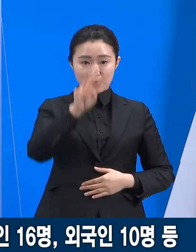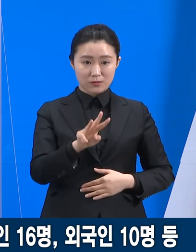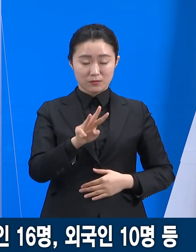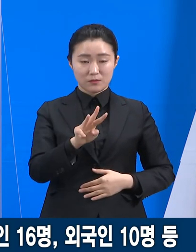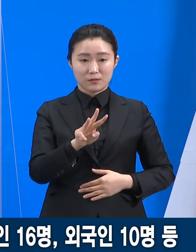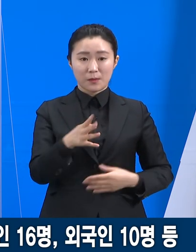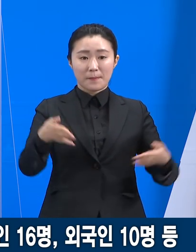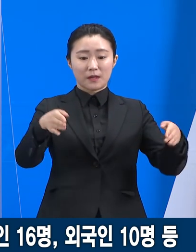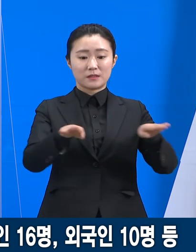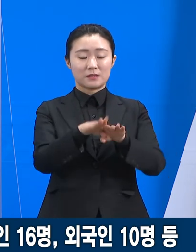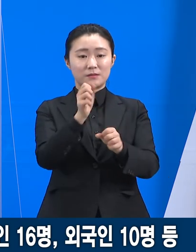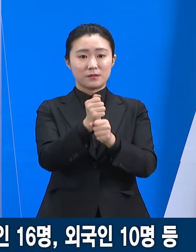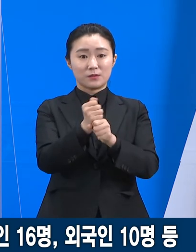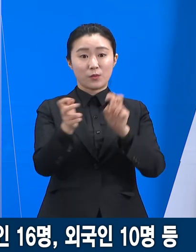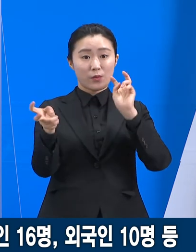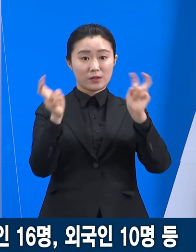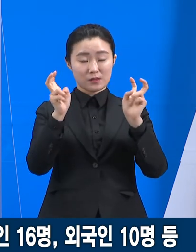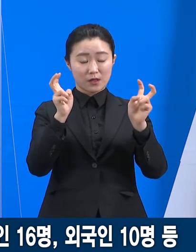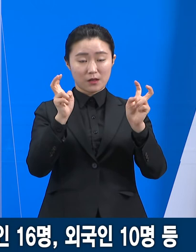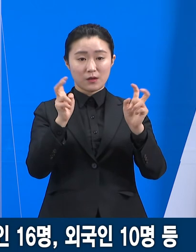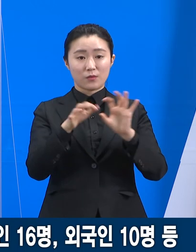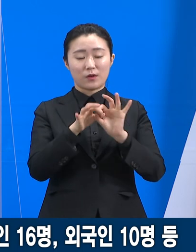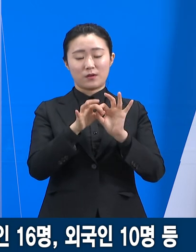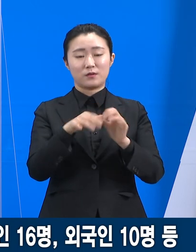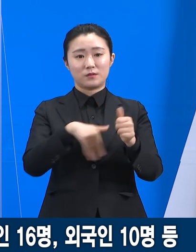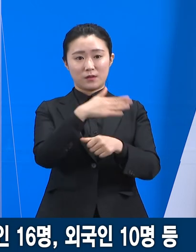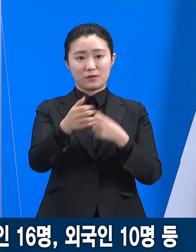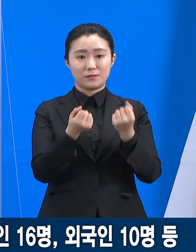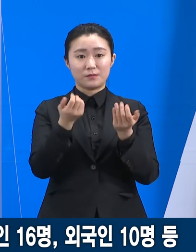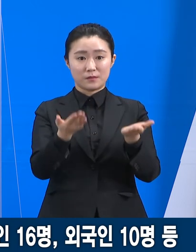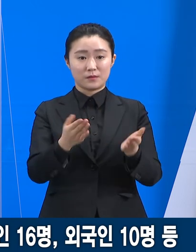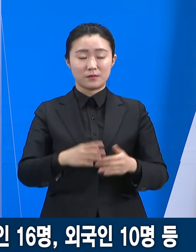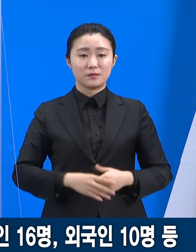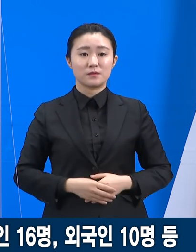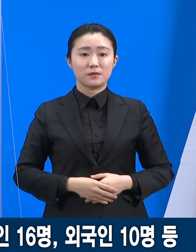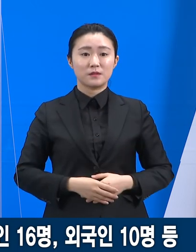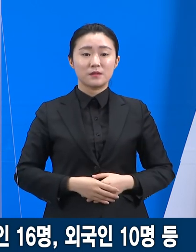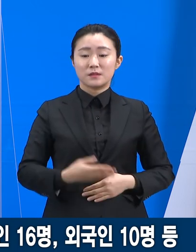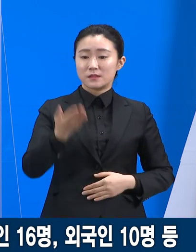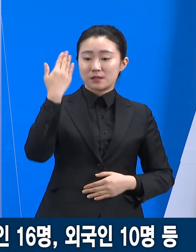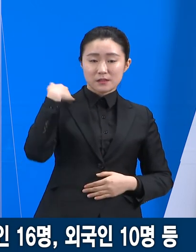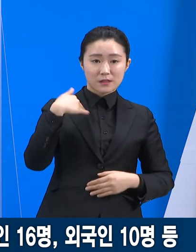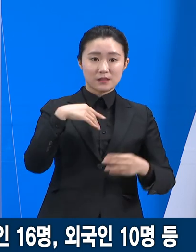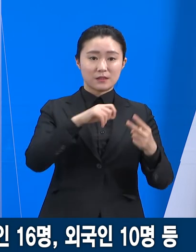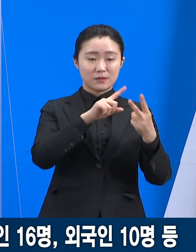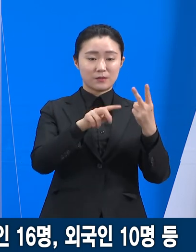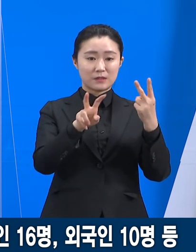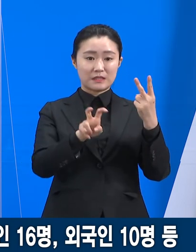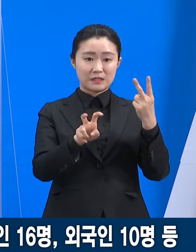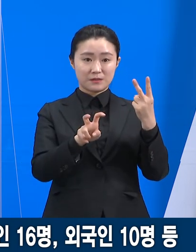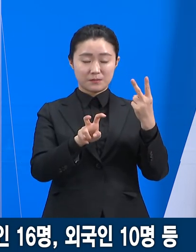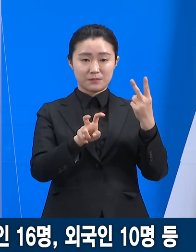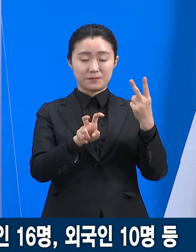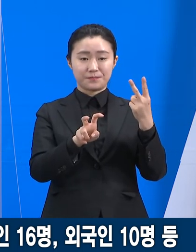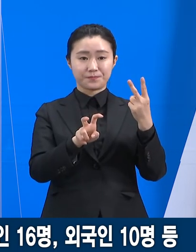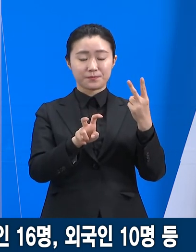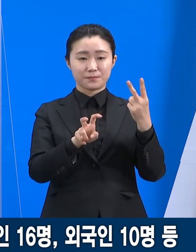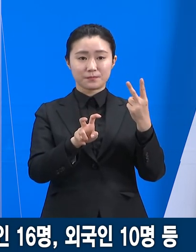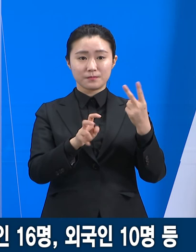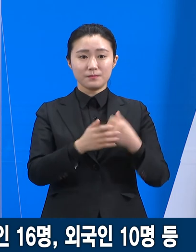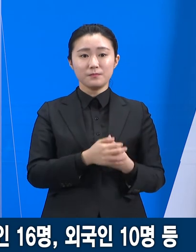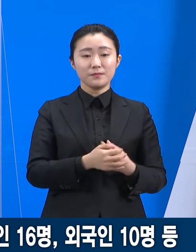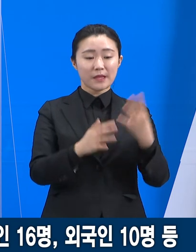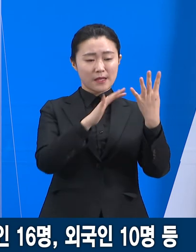상황입니다. 지난 26일 직원 4명이 최초로 확진 판정을 받은 이후 3월